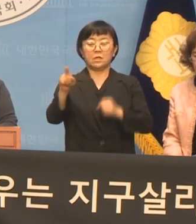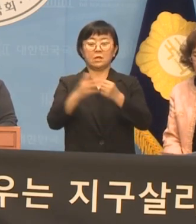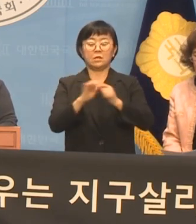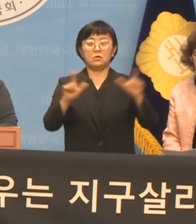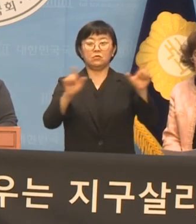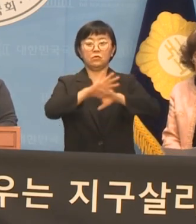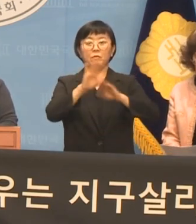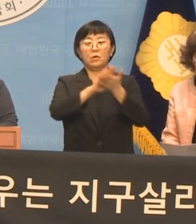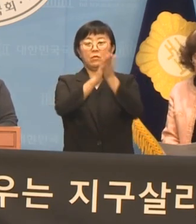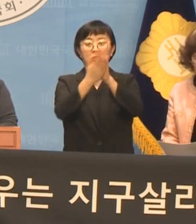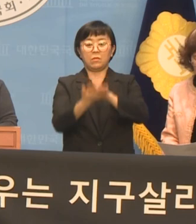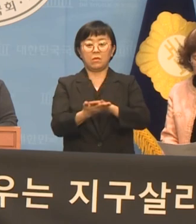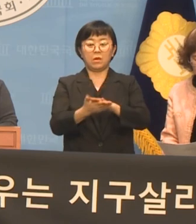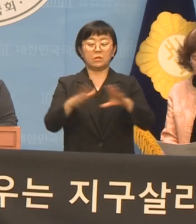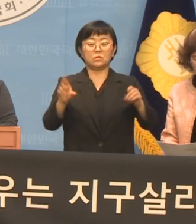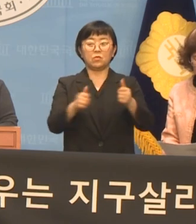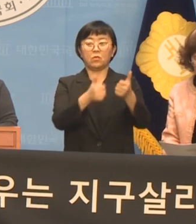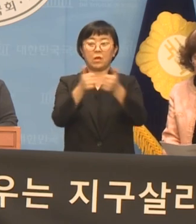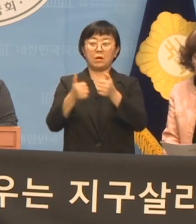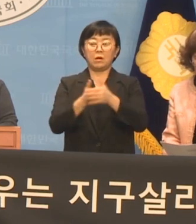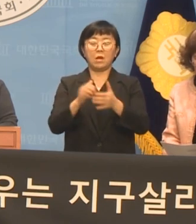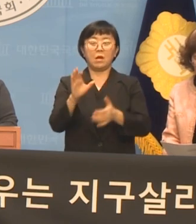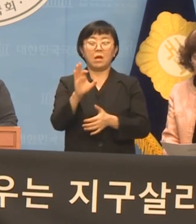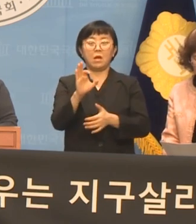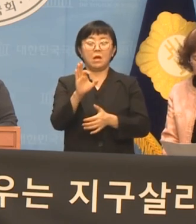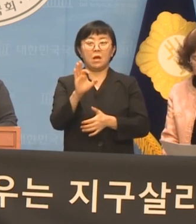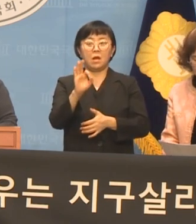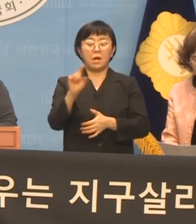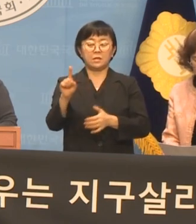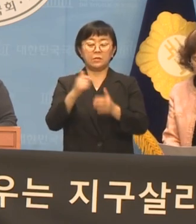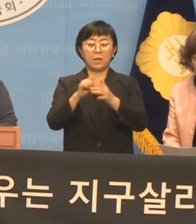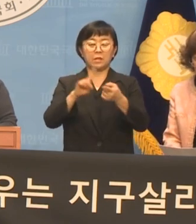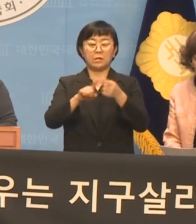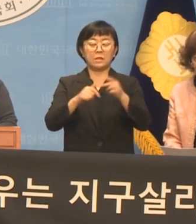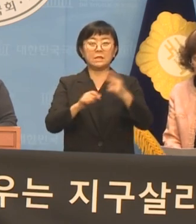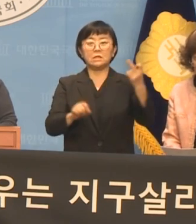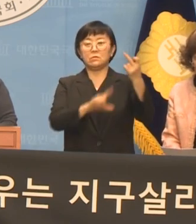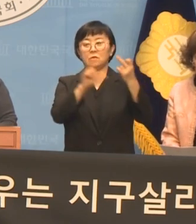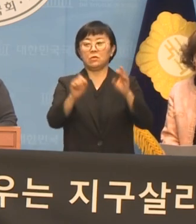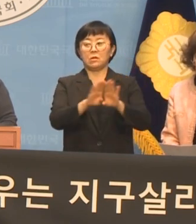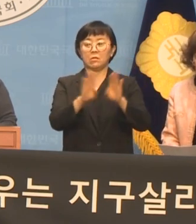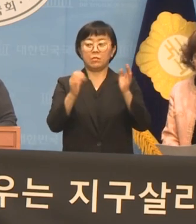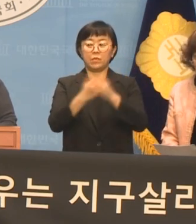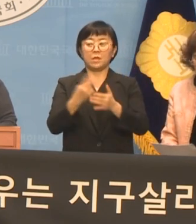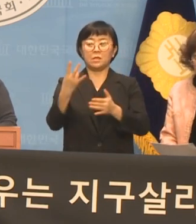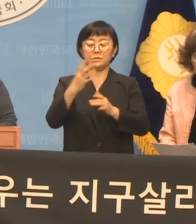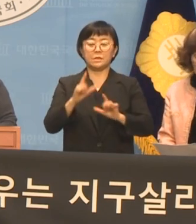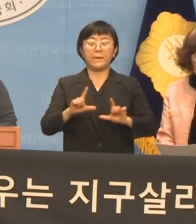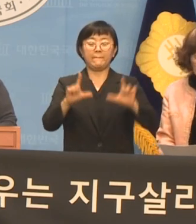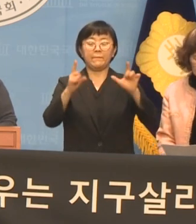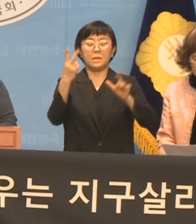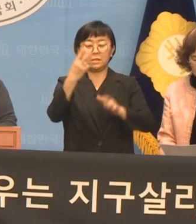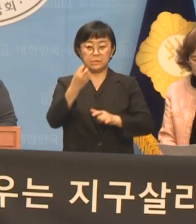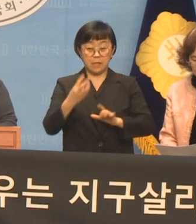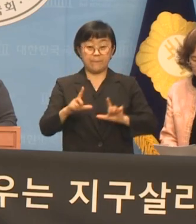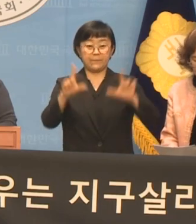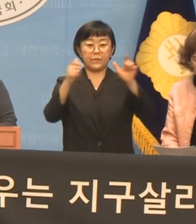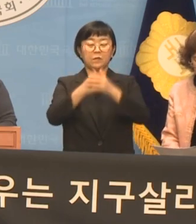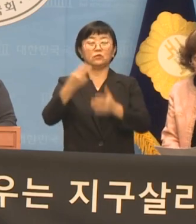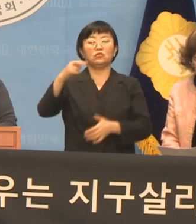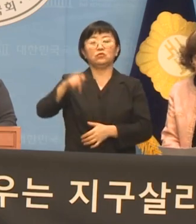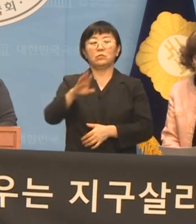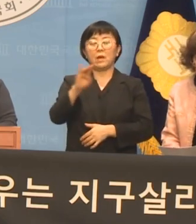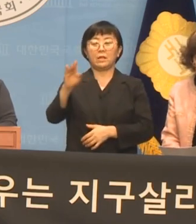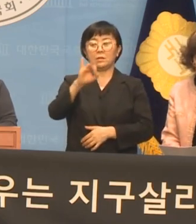기후변화 총회가 산유국인 아제르바이잔에서 11월에 열린다. 2023년 산유국인